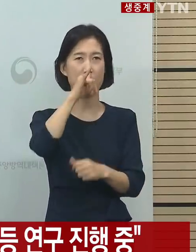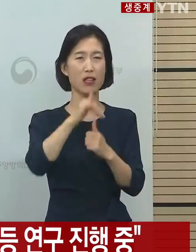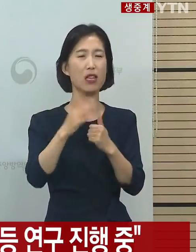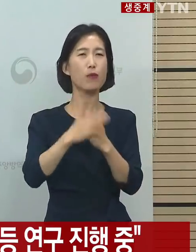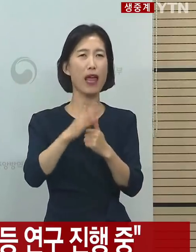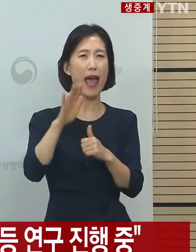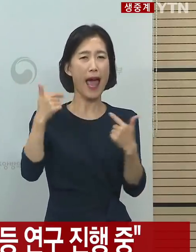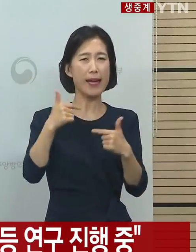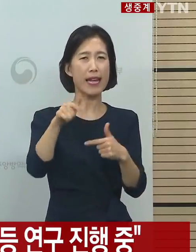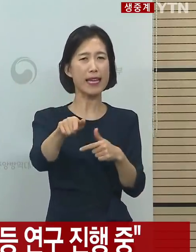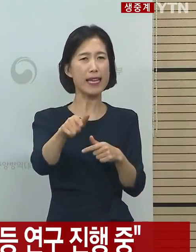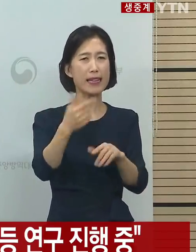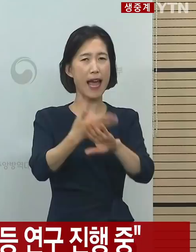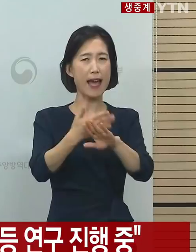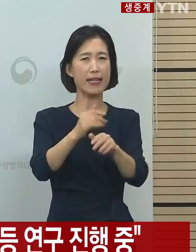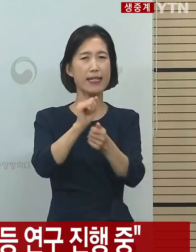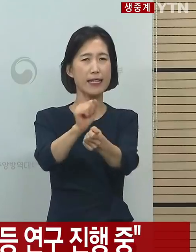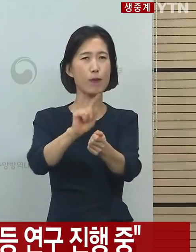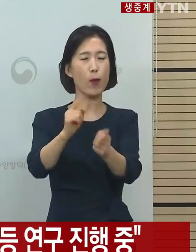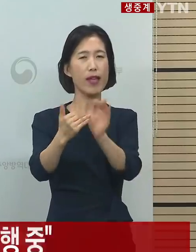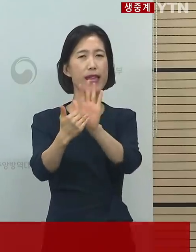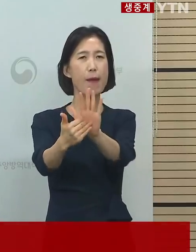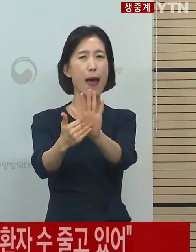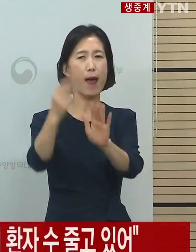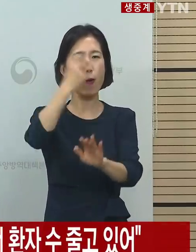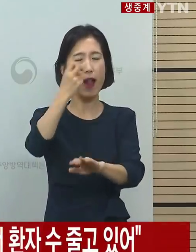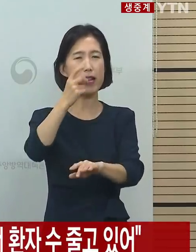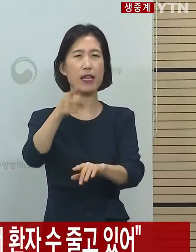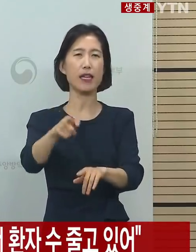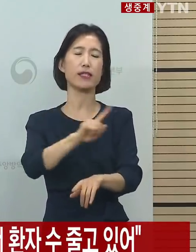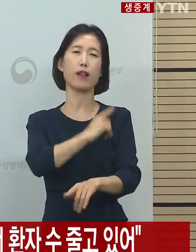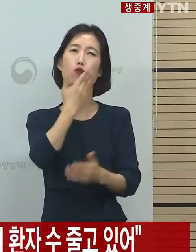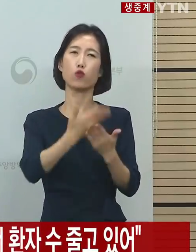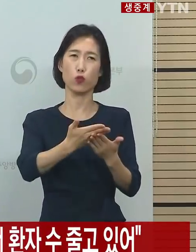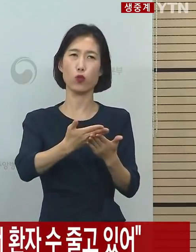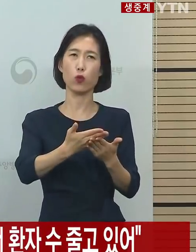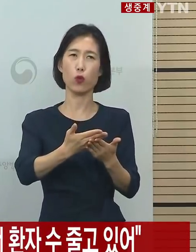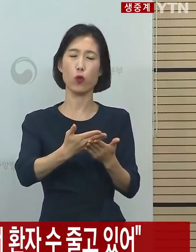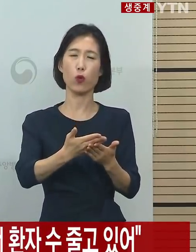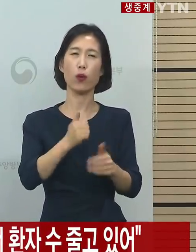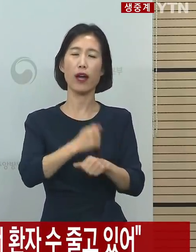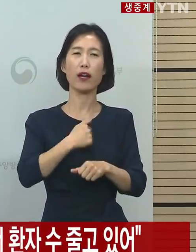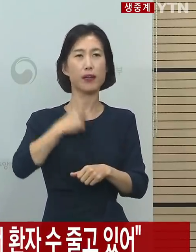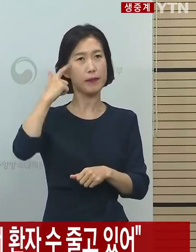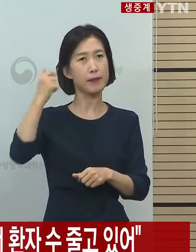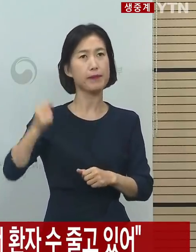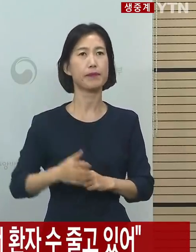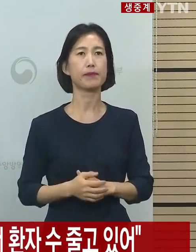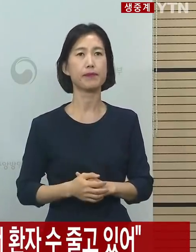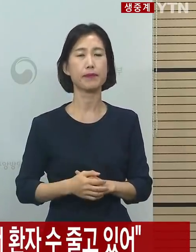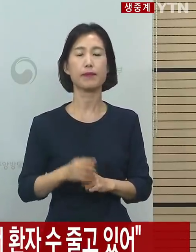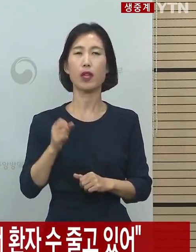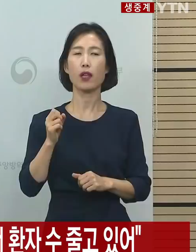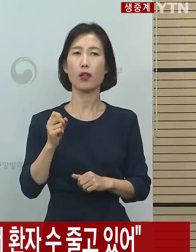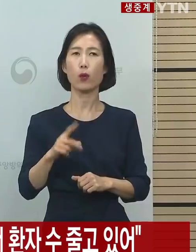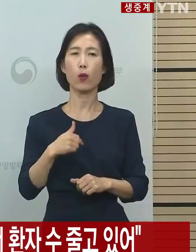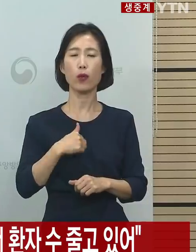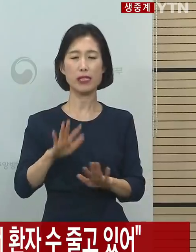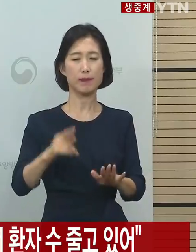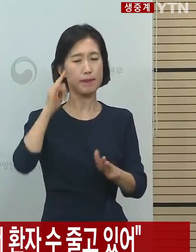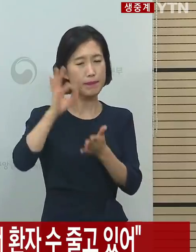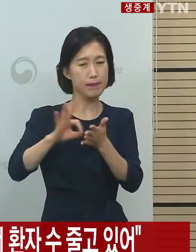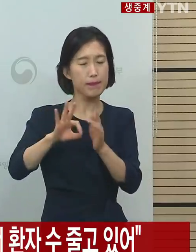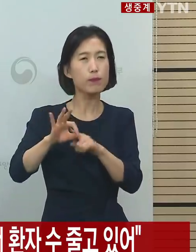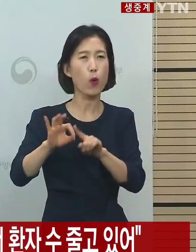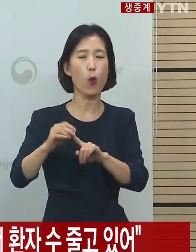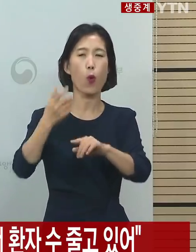예방 관리할 거냐가 앞으로의 유행의 전망을 볼 수 있다라고 생각을 합니다. 또 하나 저희가 고려해야 될